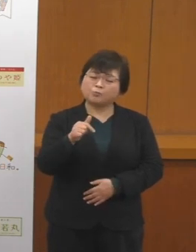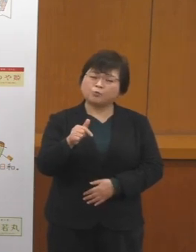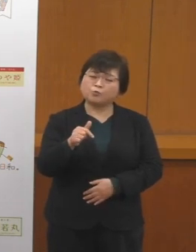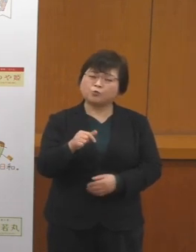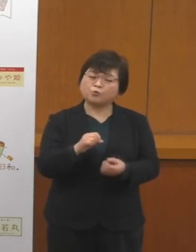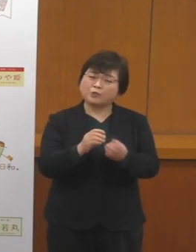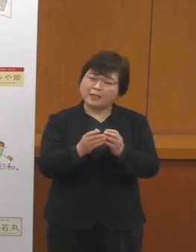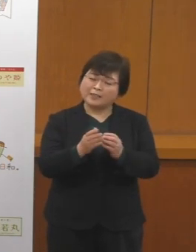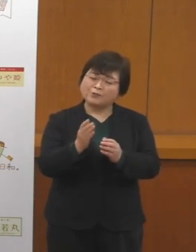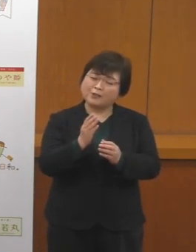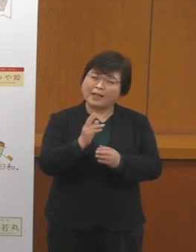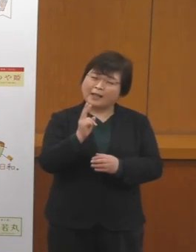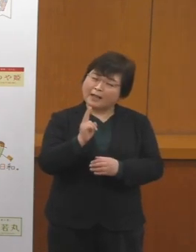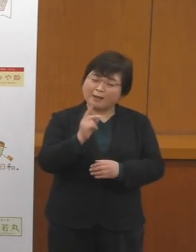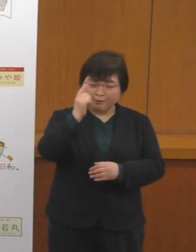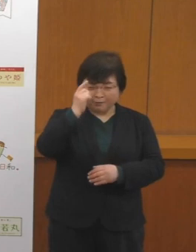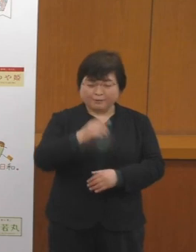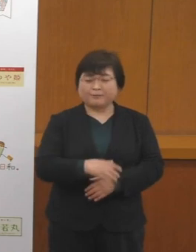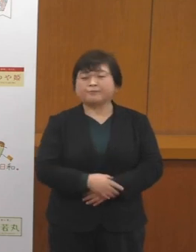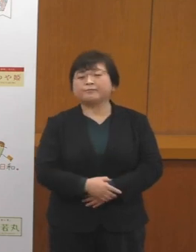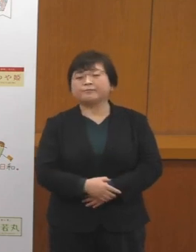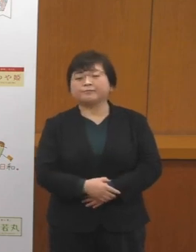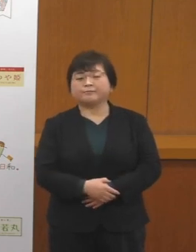かなっていう感じであります